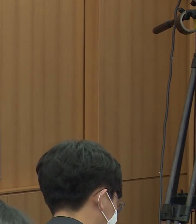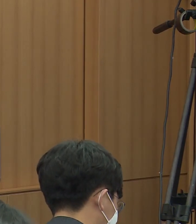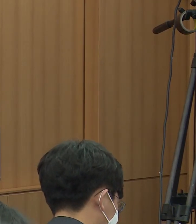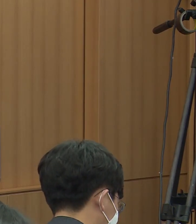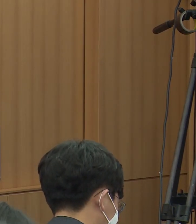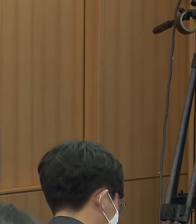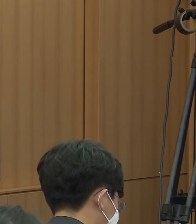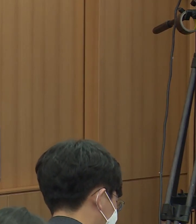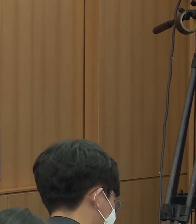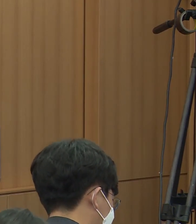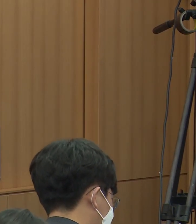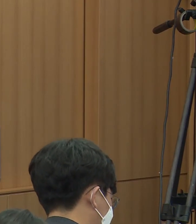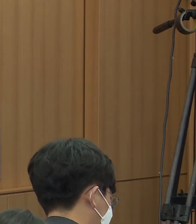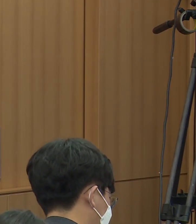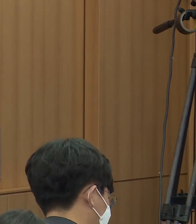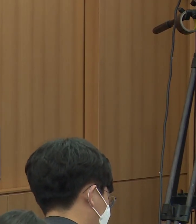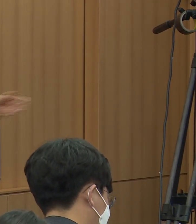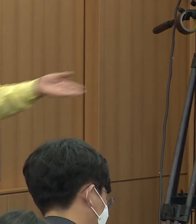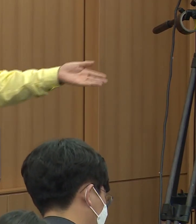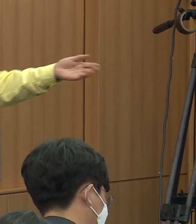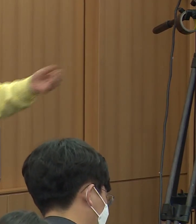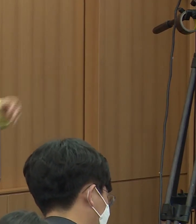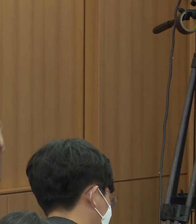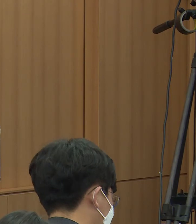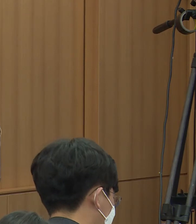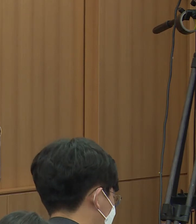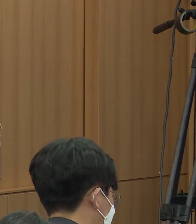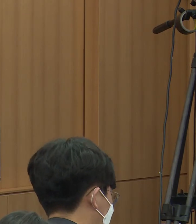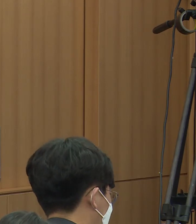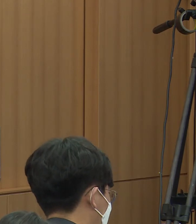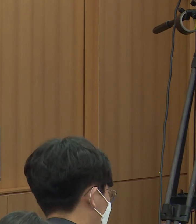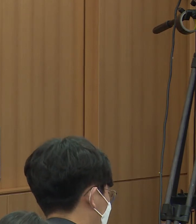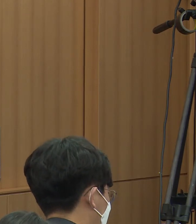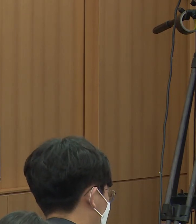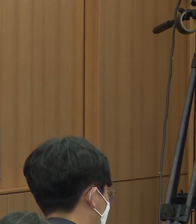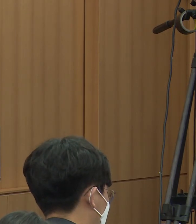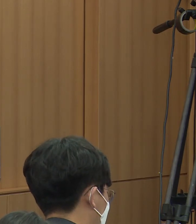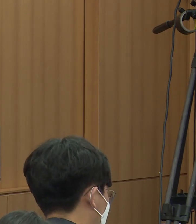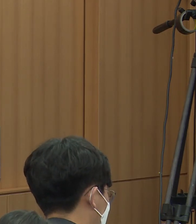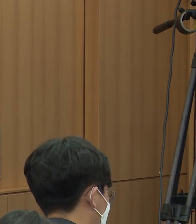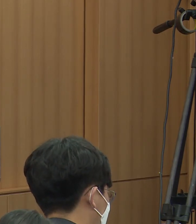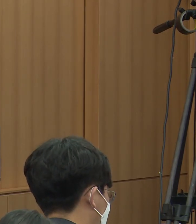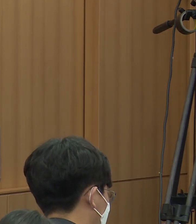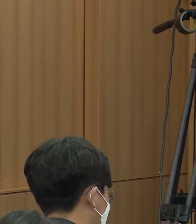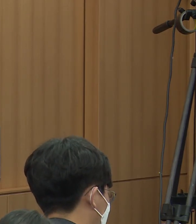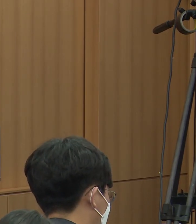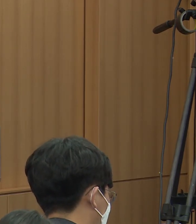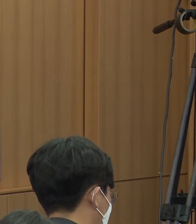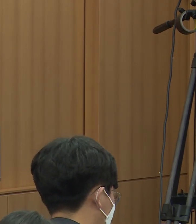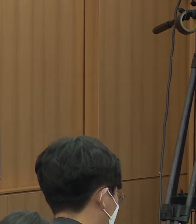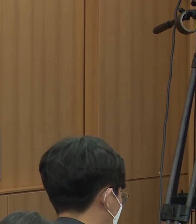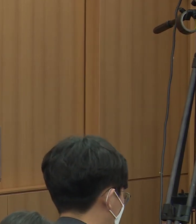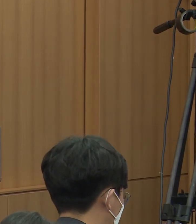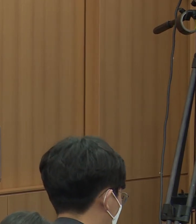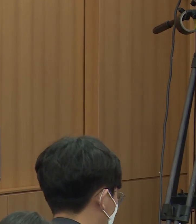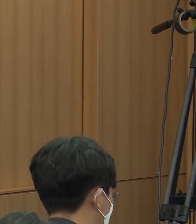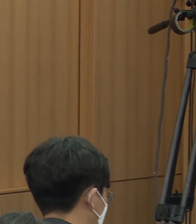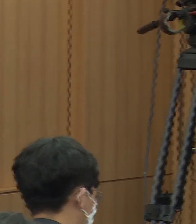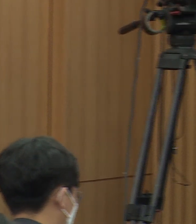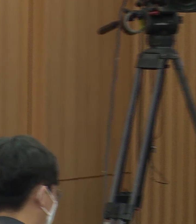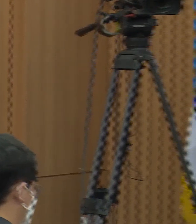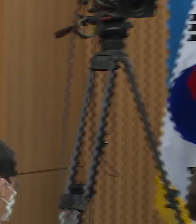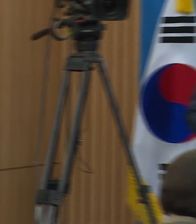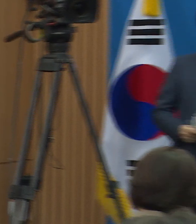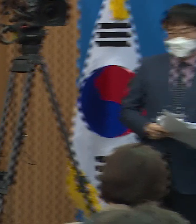네, 질문 네, 한번 더 이제 받겠습니다. 네, 그 콜센터 감염자 중에서 마이크 사용해주시고요. 네,